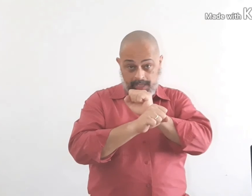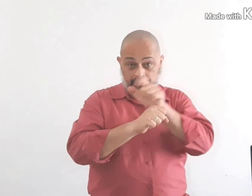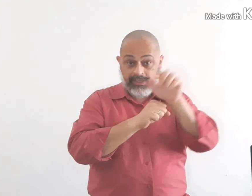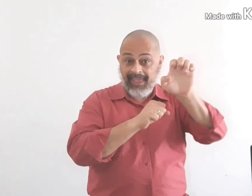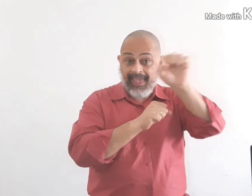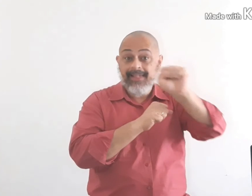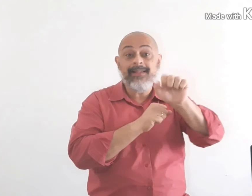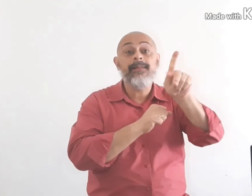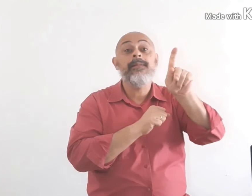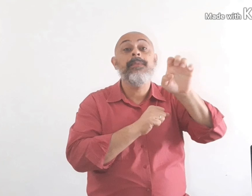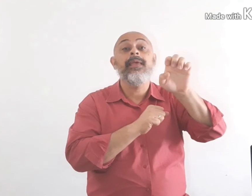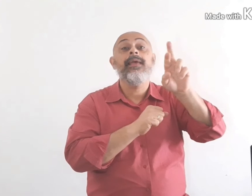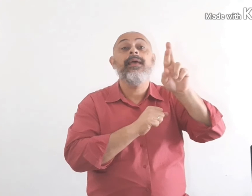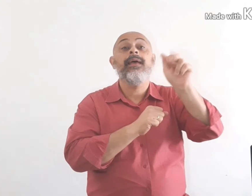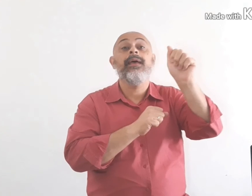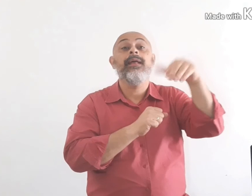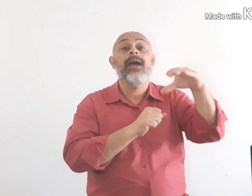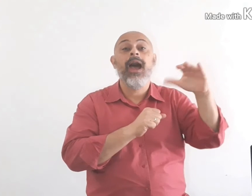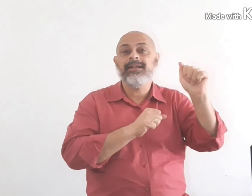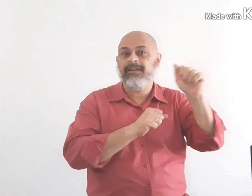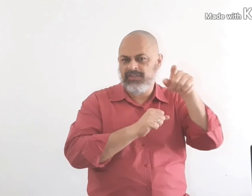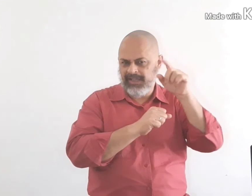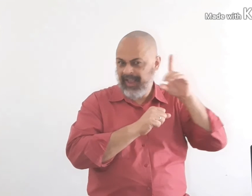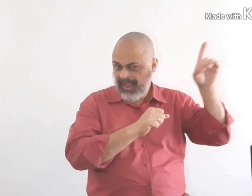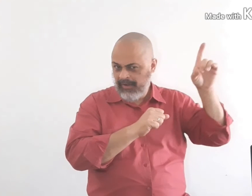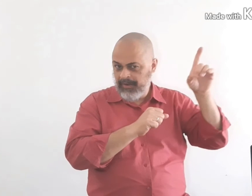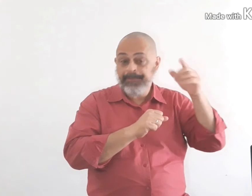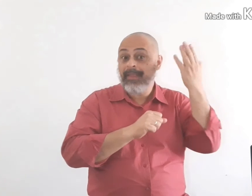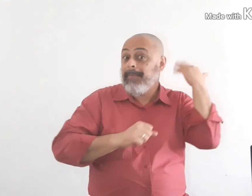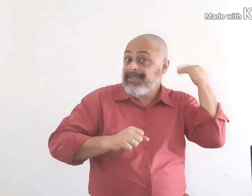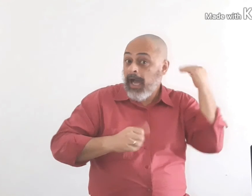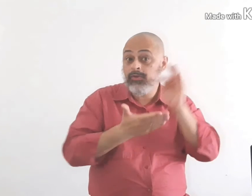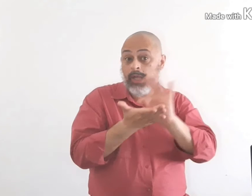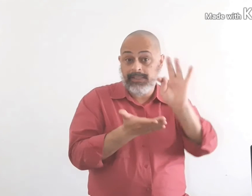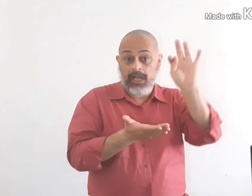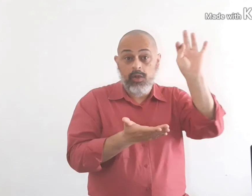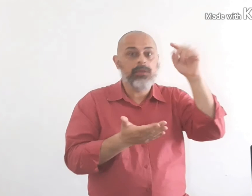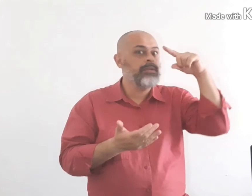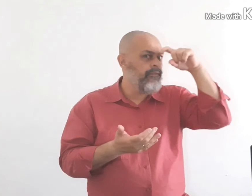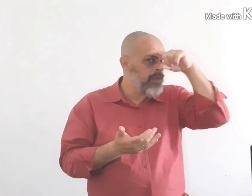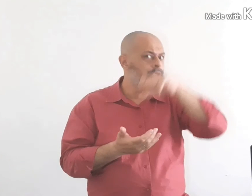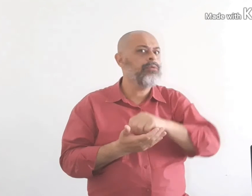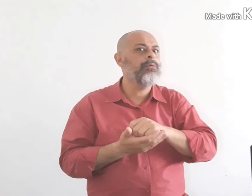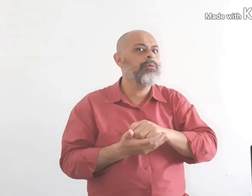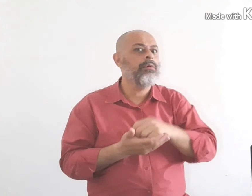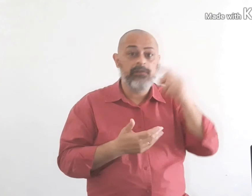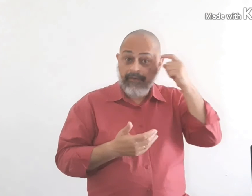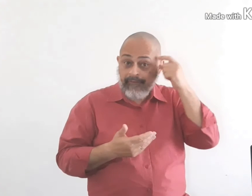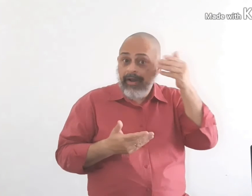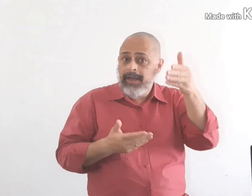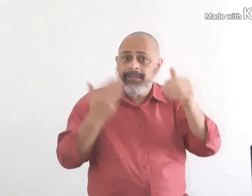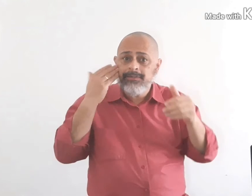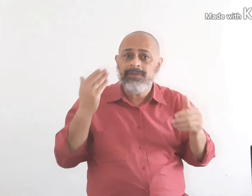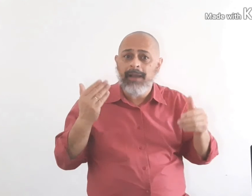Império Romano, perseguição da igreja cristã. Não eram tempos fáceis. É só você ler a carta de Paulo aos Romanos que você